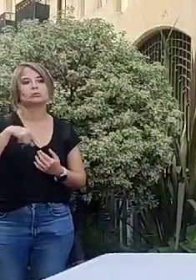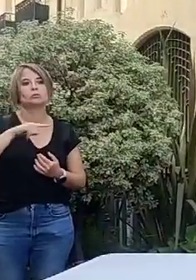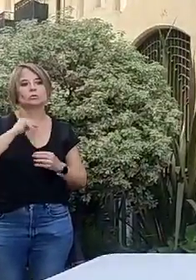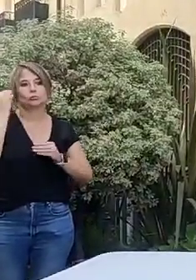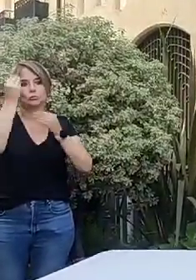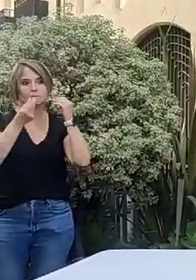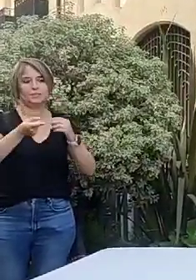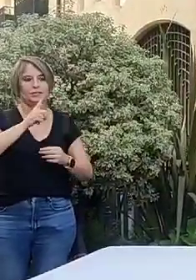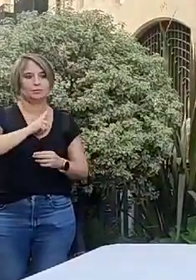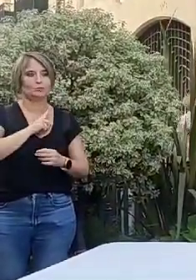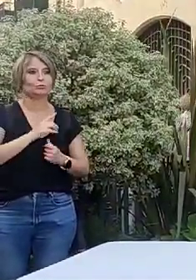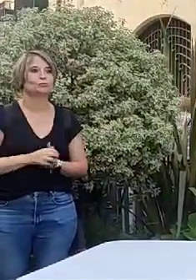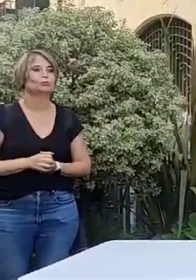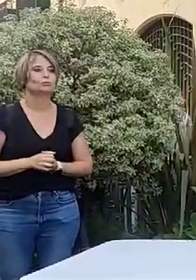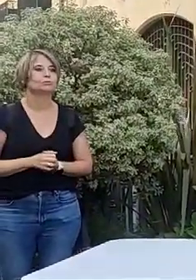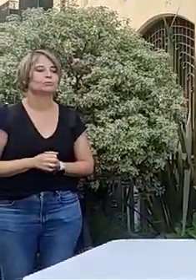entzat.